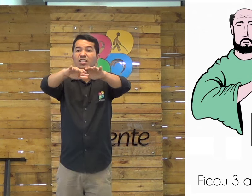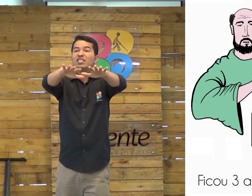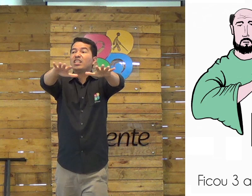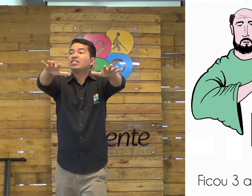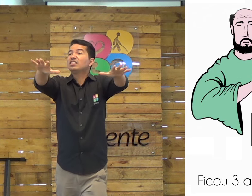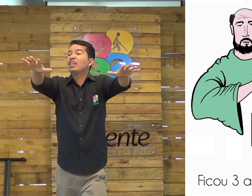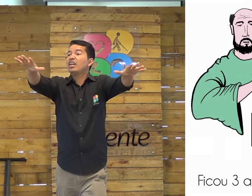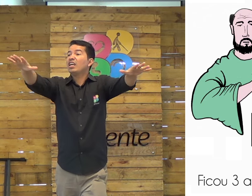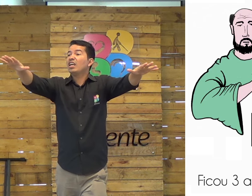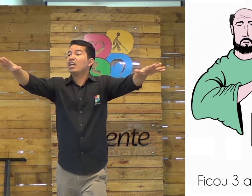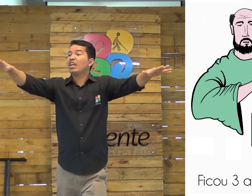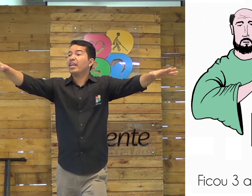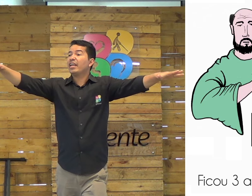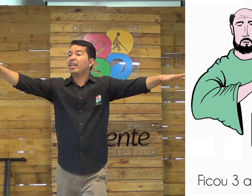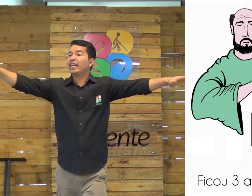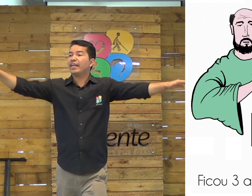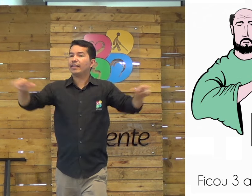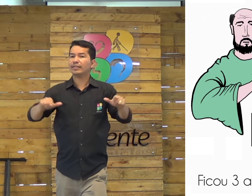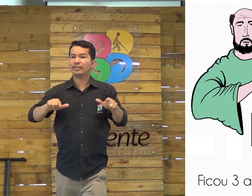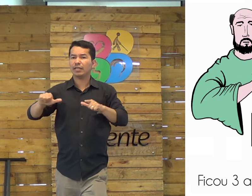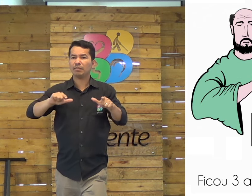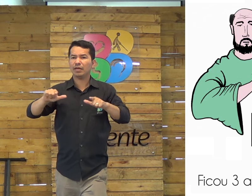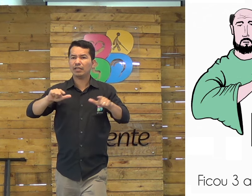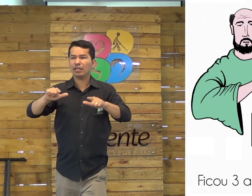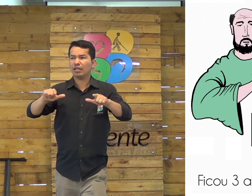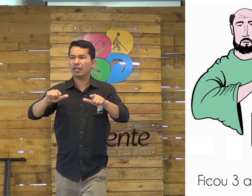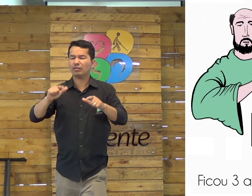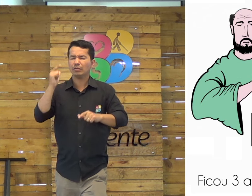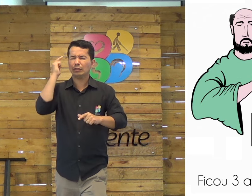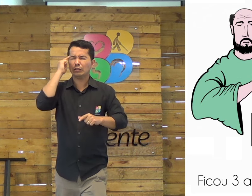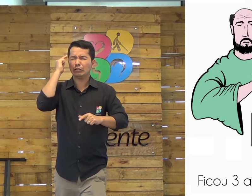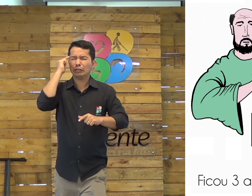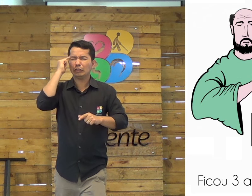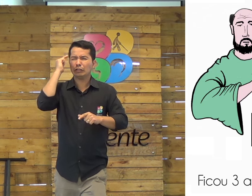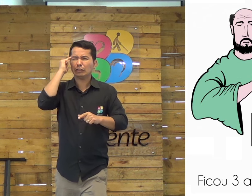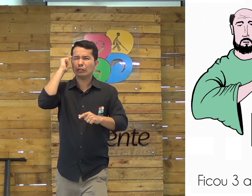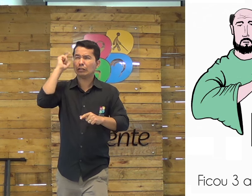que fazer. Ele ficou 3 anos no deserto,